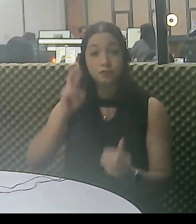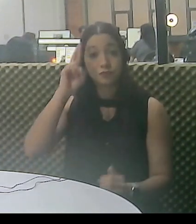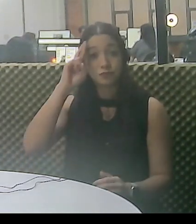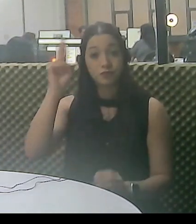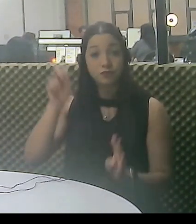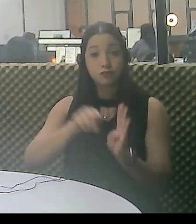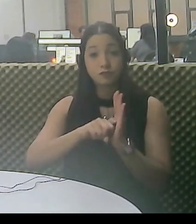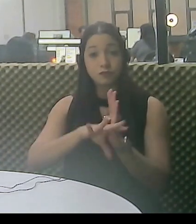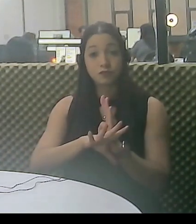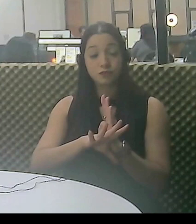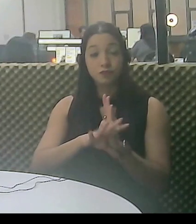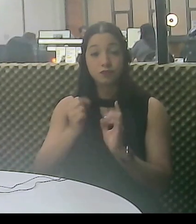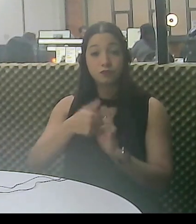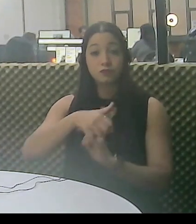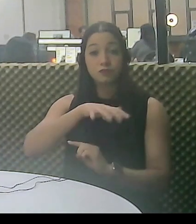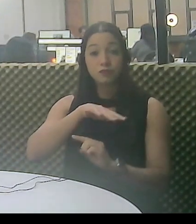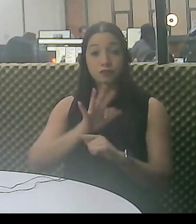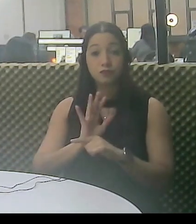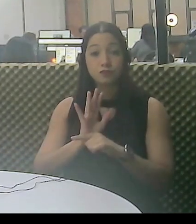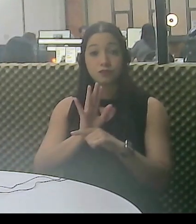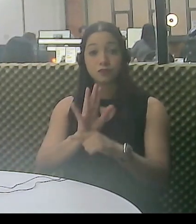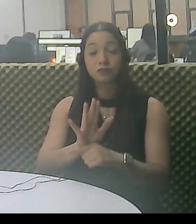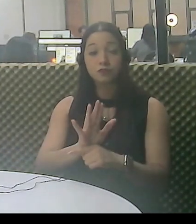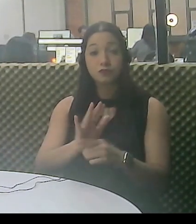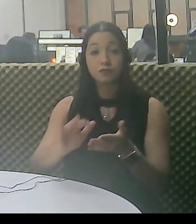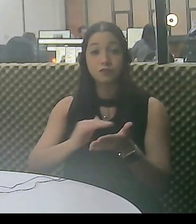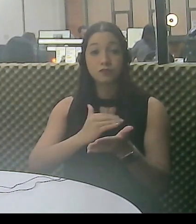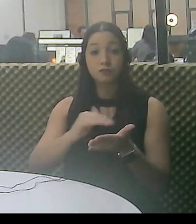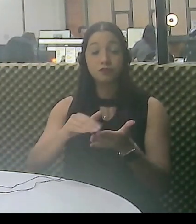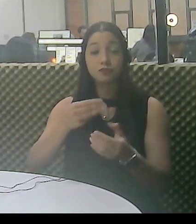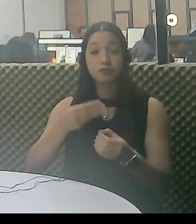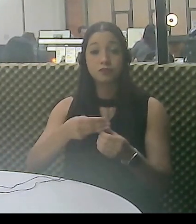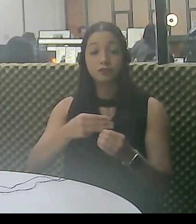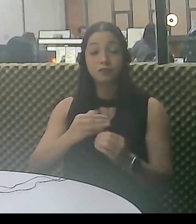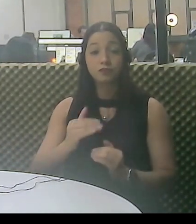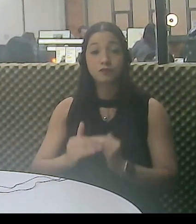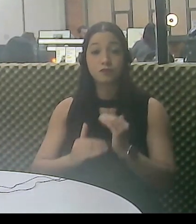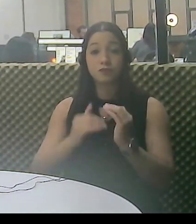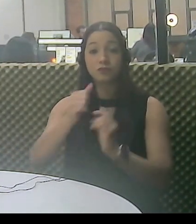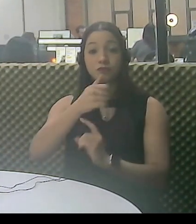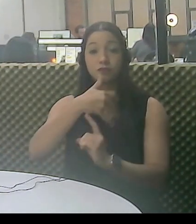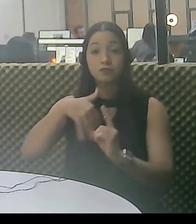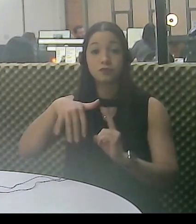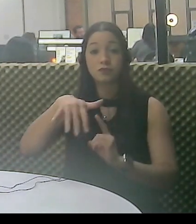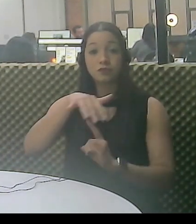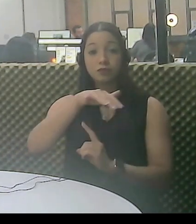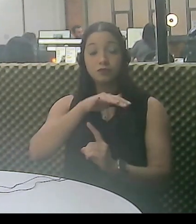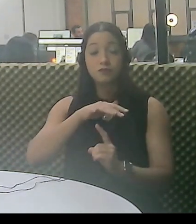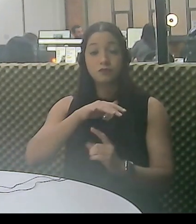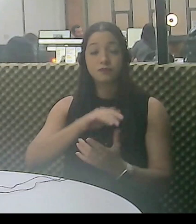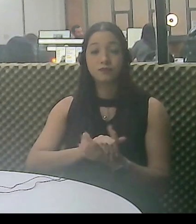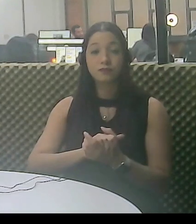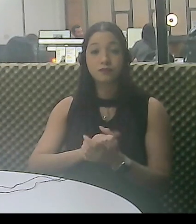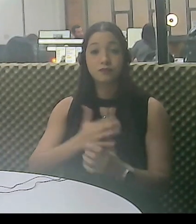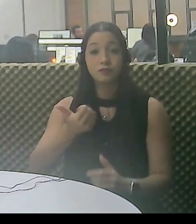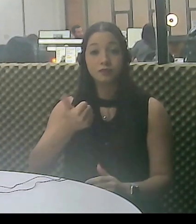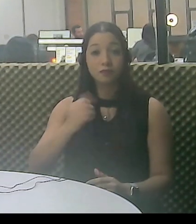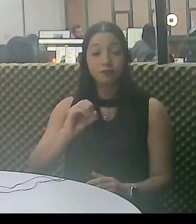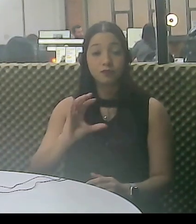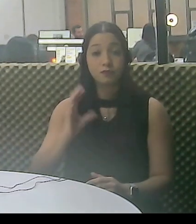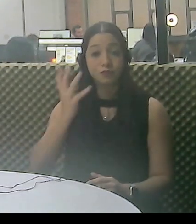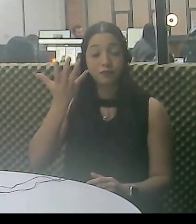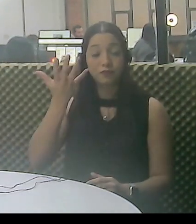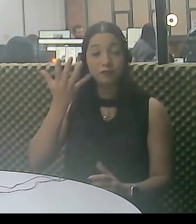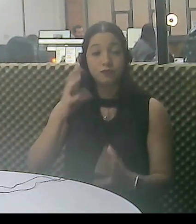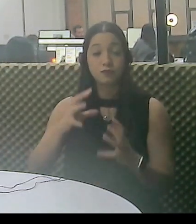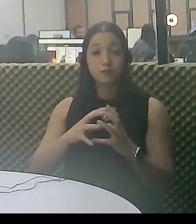de Benefícios Socioassistenciais por meio da Secretaria Municipal de Desenvolvimento Social. Nesta 10ª edição, a